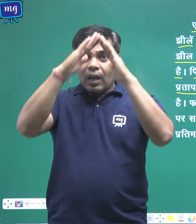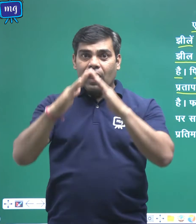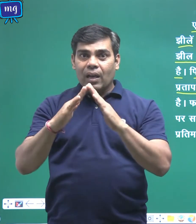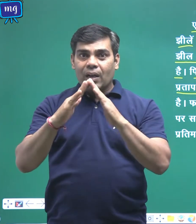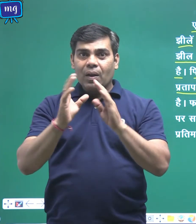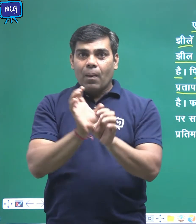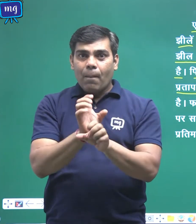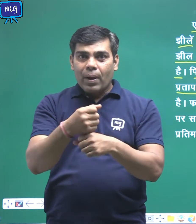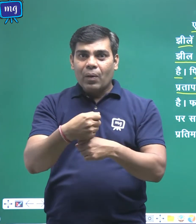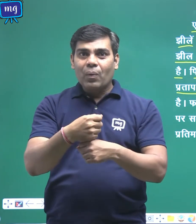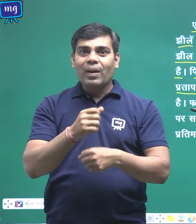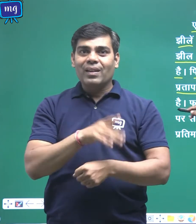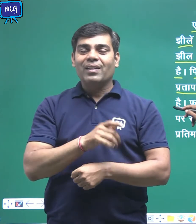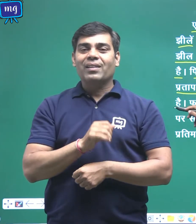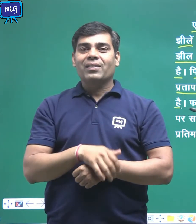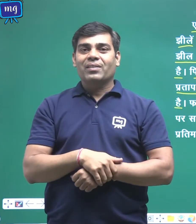बना हुआ है।